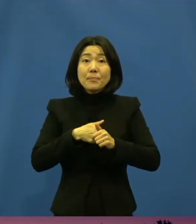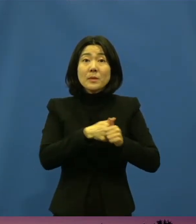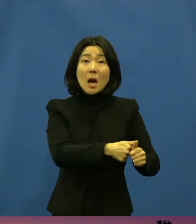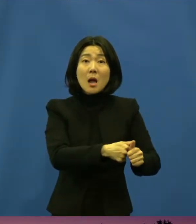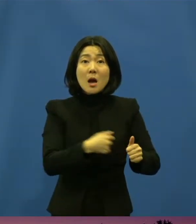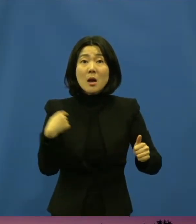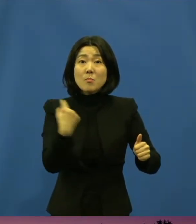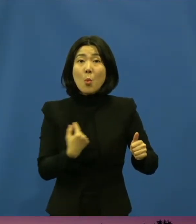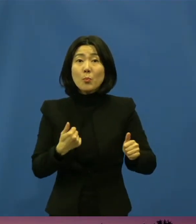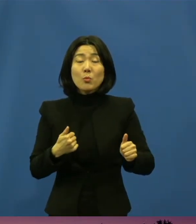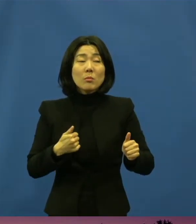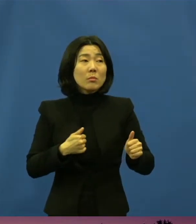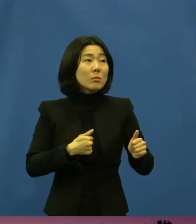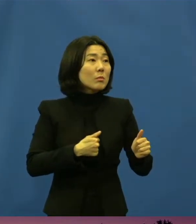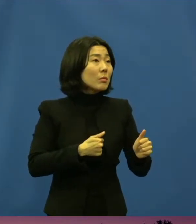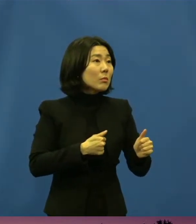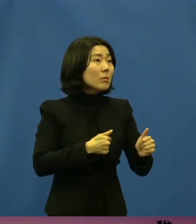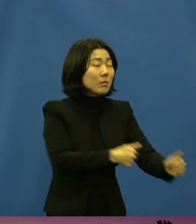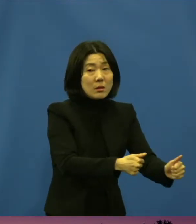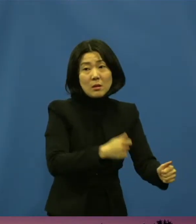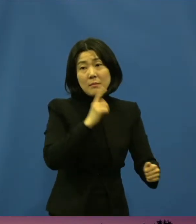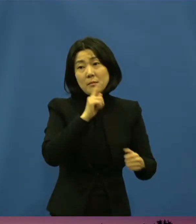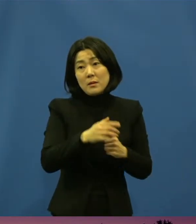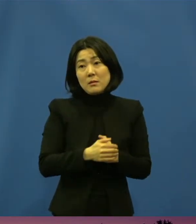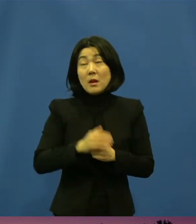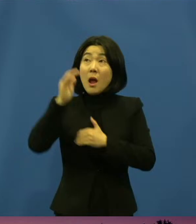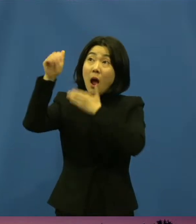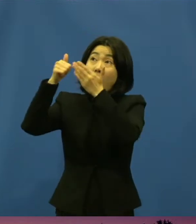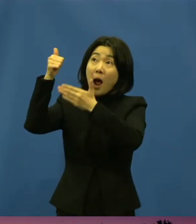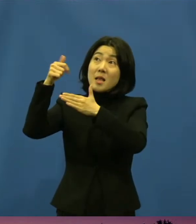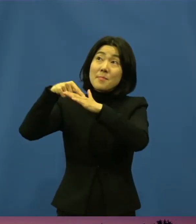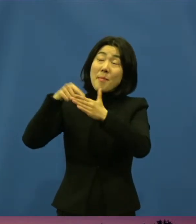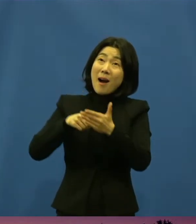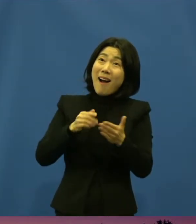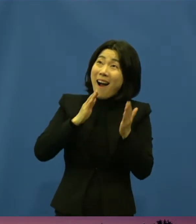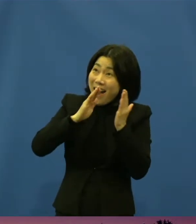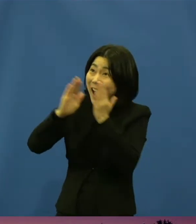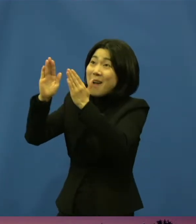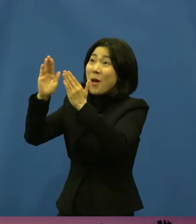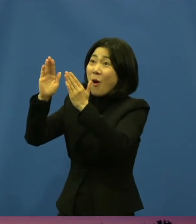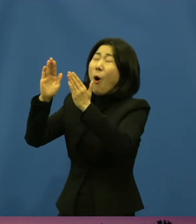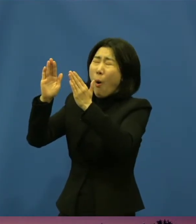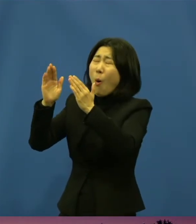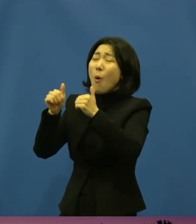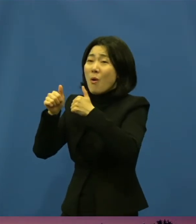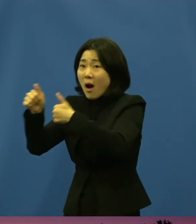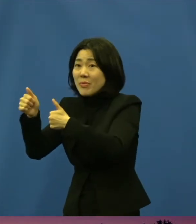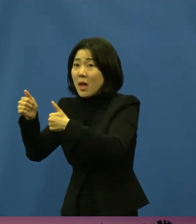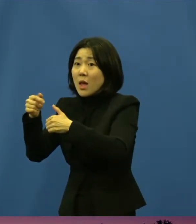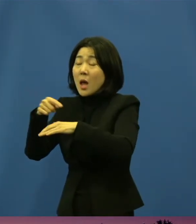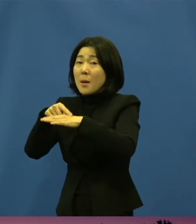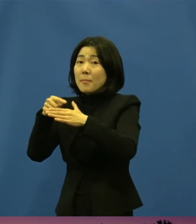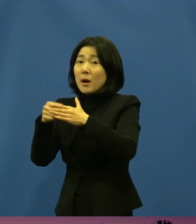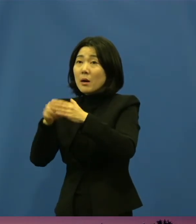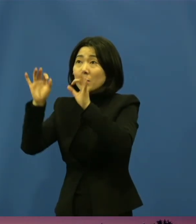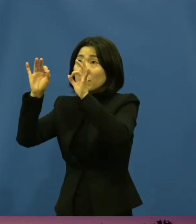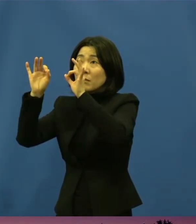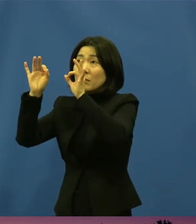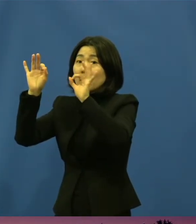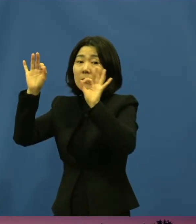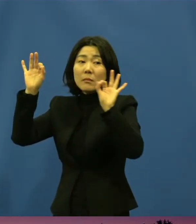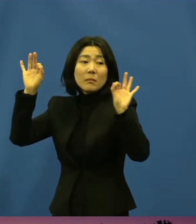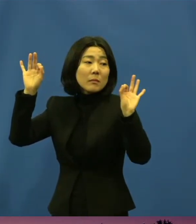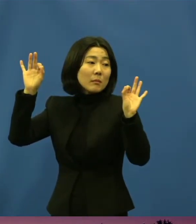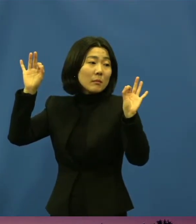그러면 결국은 세상에 가게 돼 있어요. 처음에는 주님을 사랑하고 교회를 사랑하고, 근데 어느 순간 파트너가 바뀌어버려.